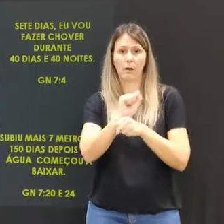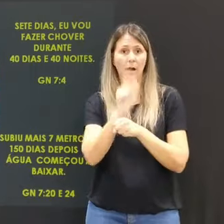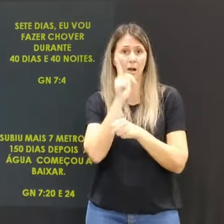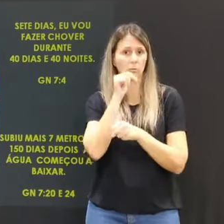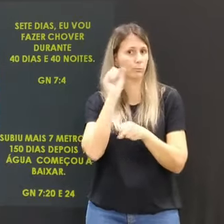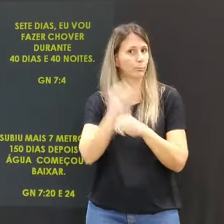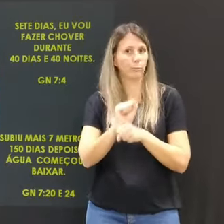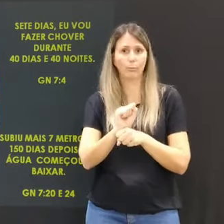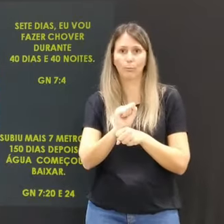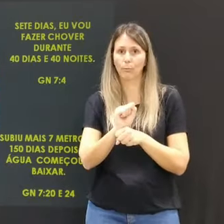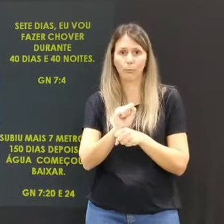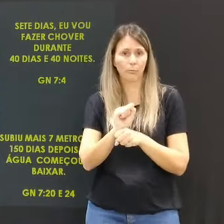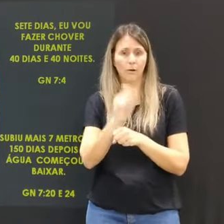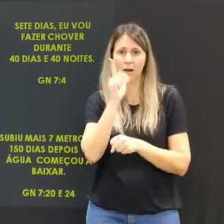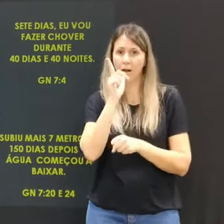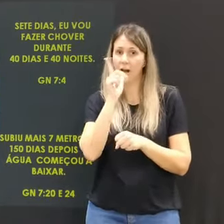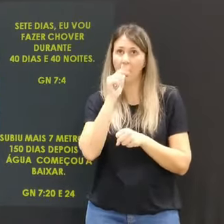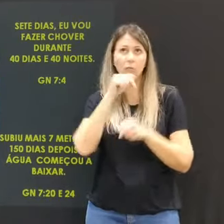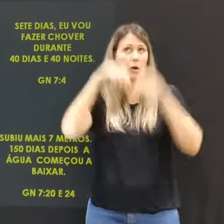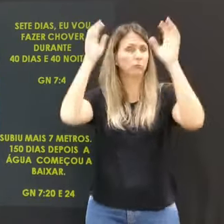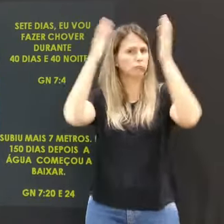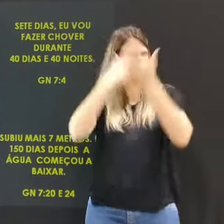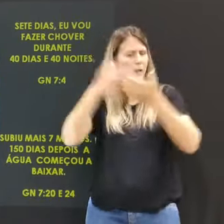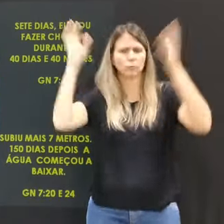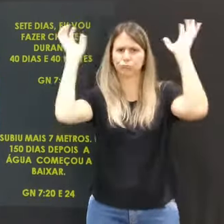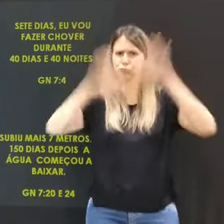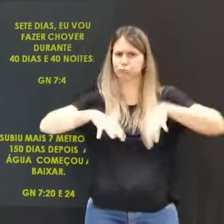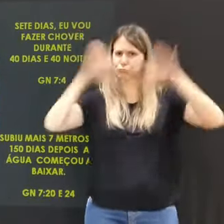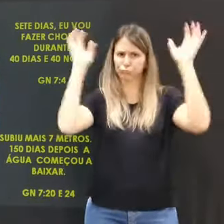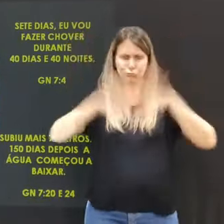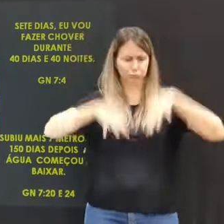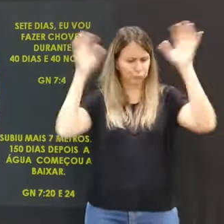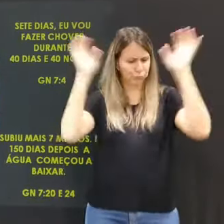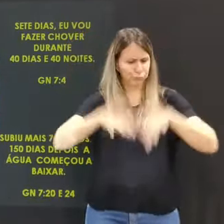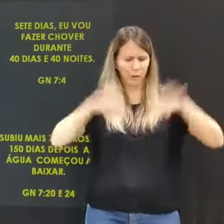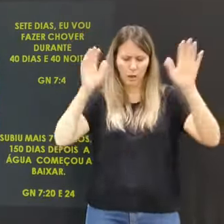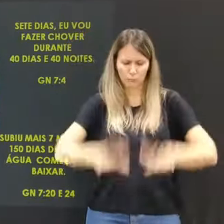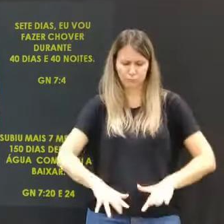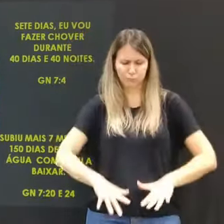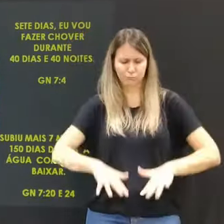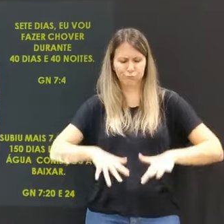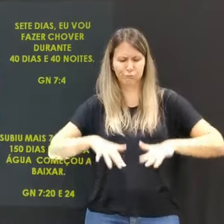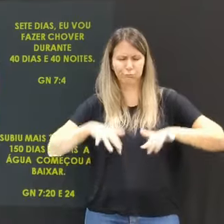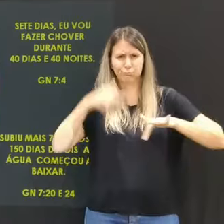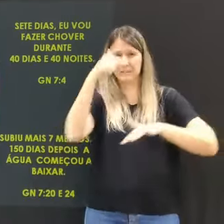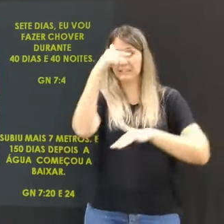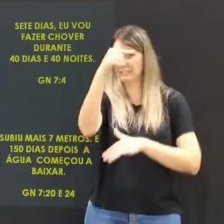E não parou de chover. Foi exatamente 40 dias e 40 noites de muita